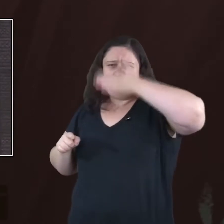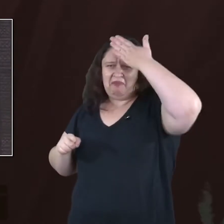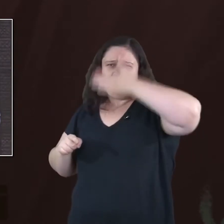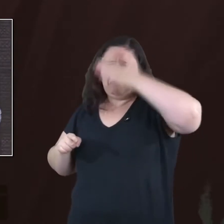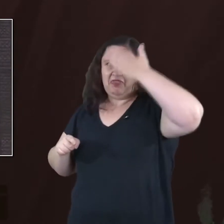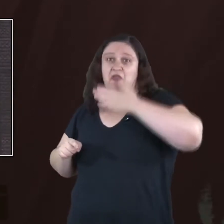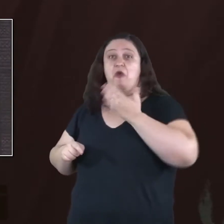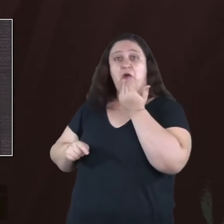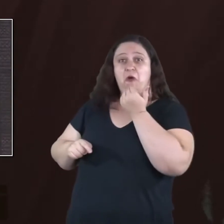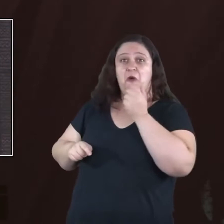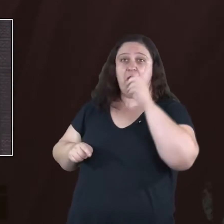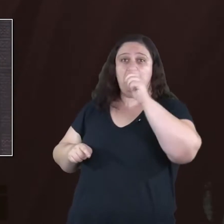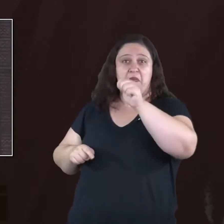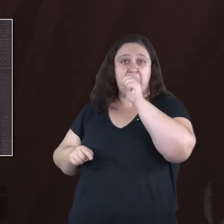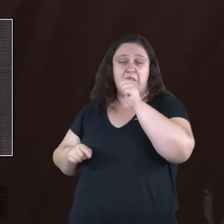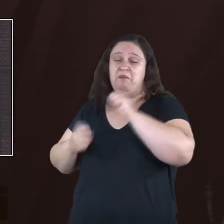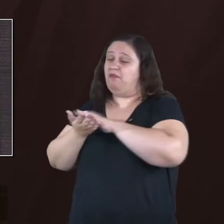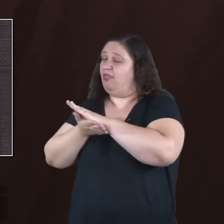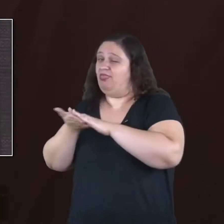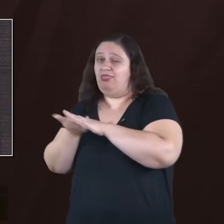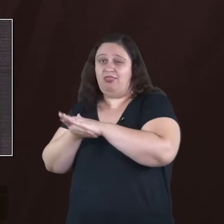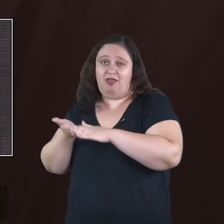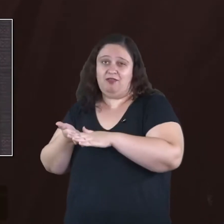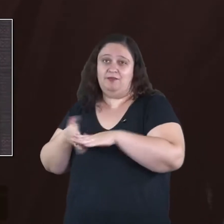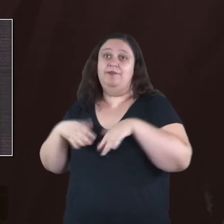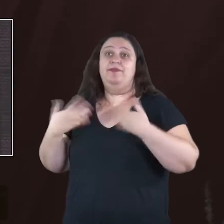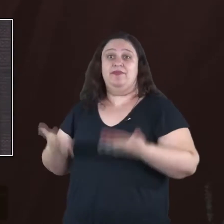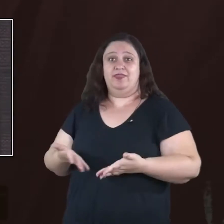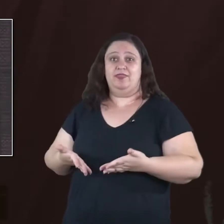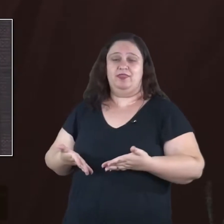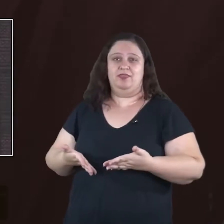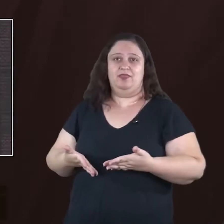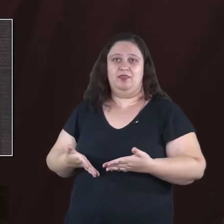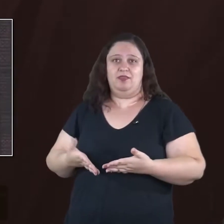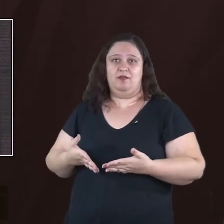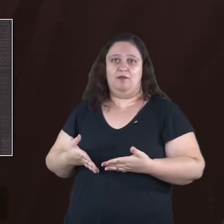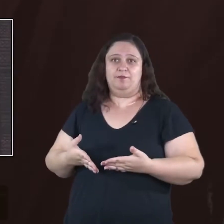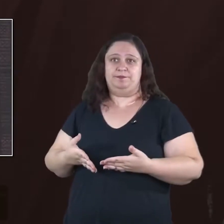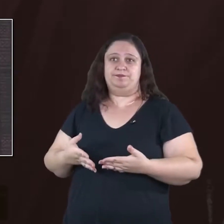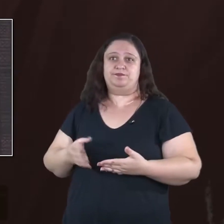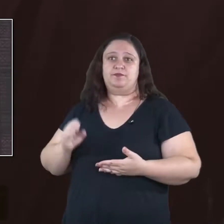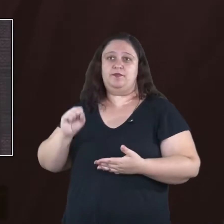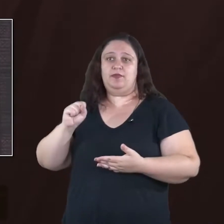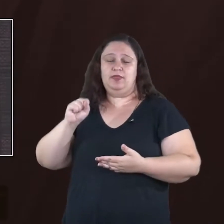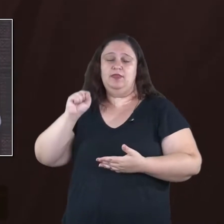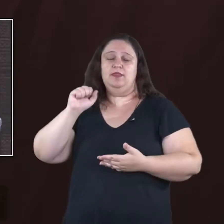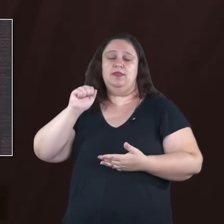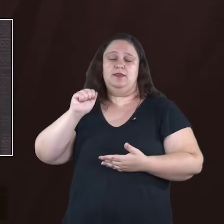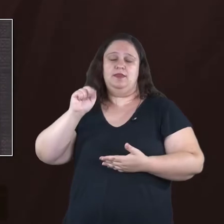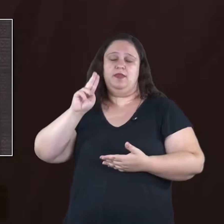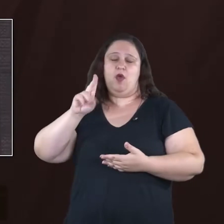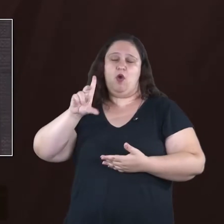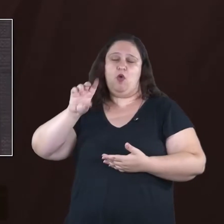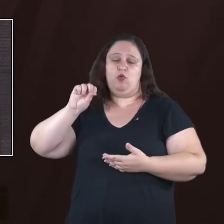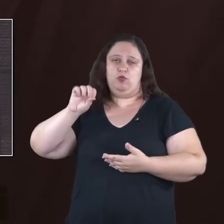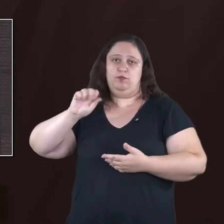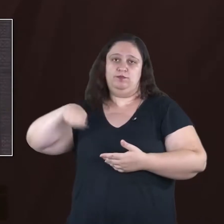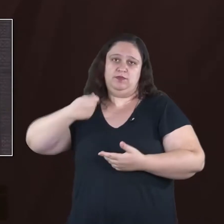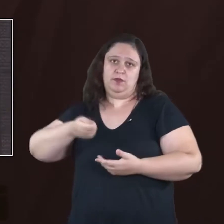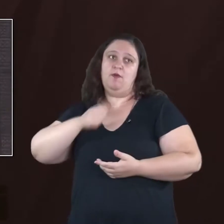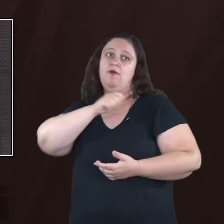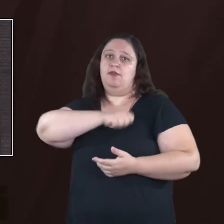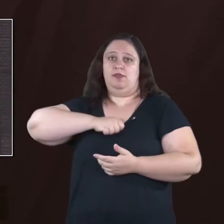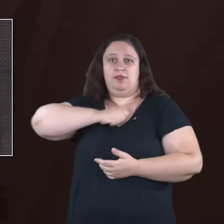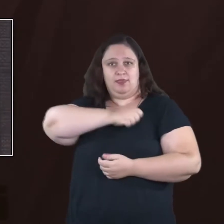para quem estava tão convicto da sua crença, né, do seu